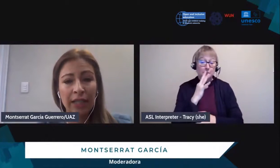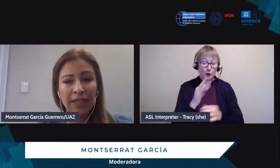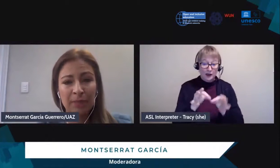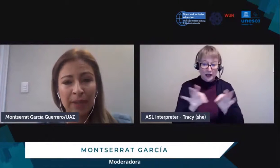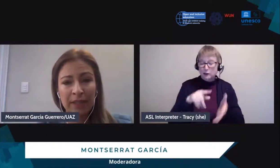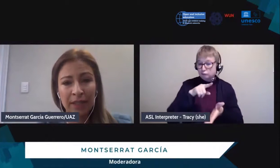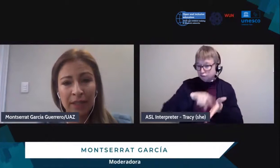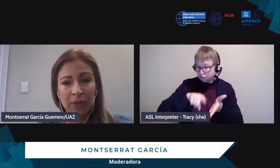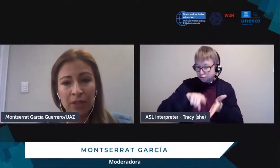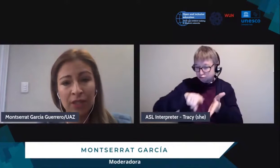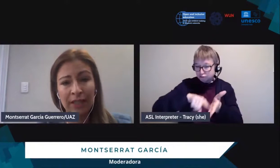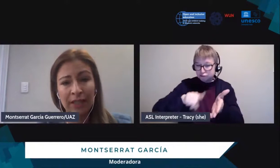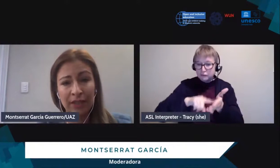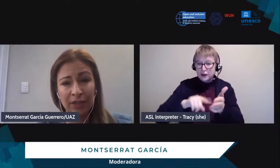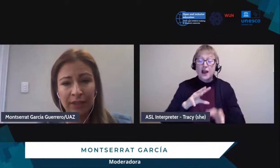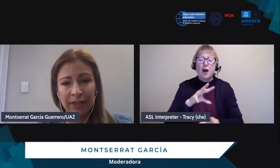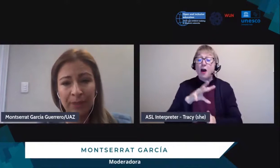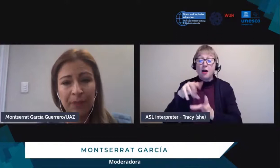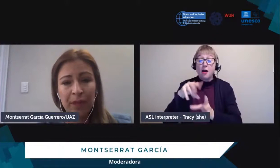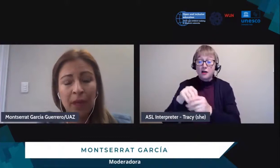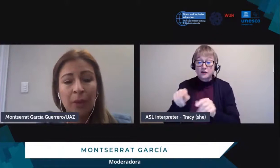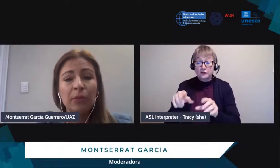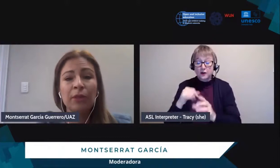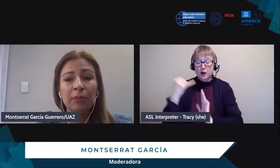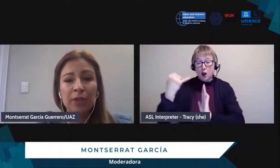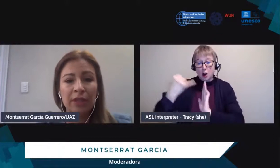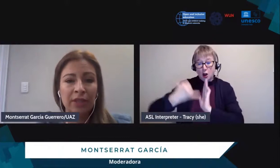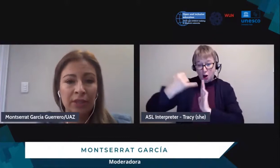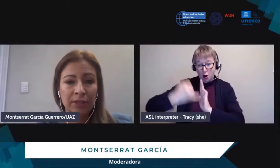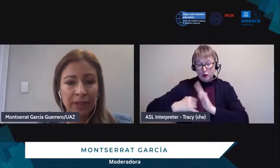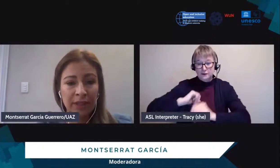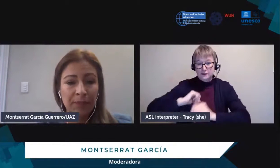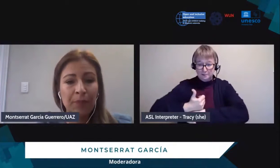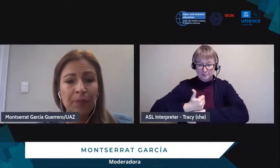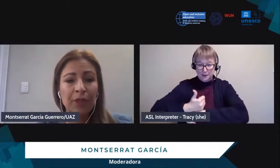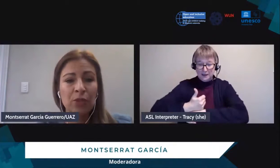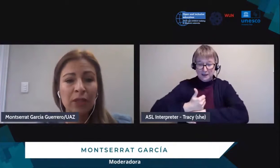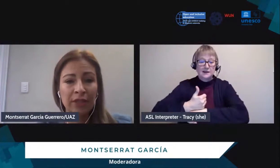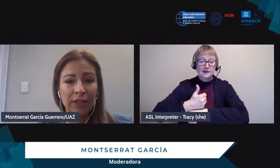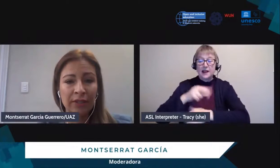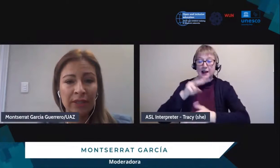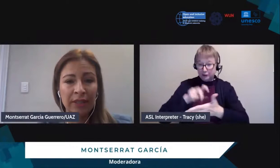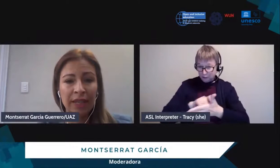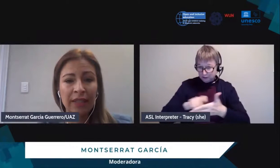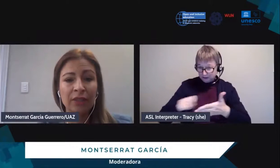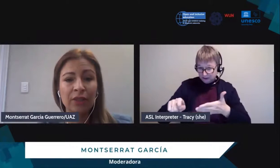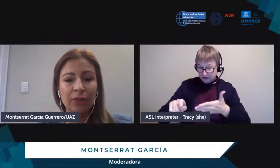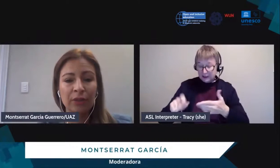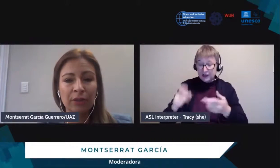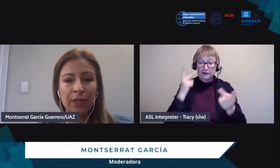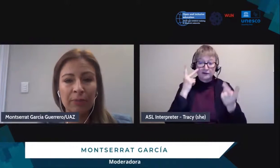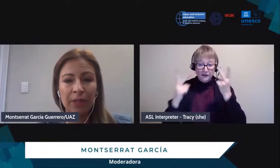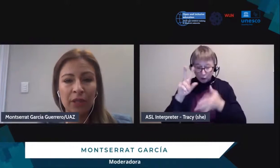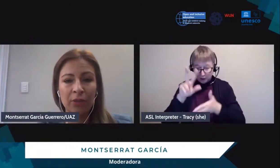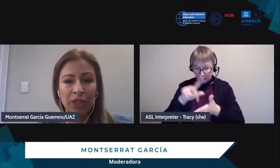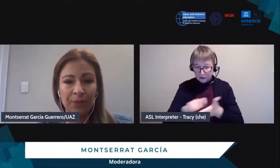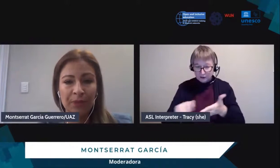artes, lenguaje, literatura, también multimodal, también visual y pedagogía intercultural. Ha